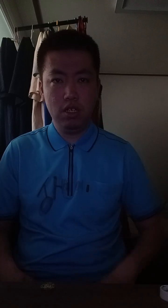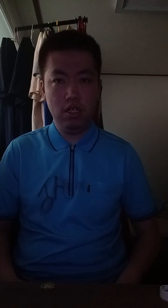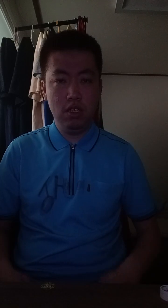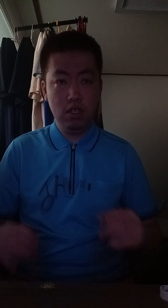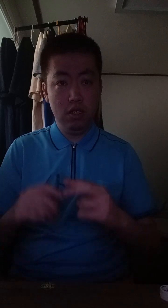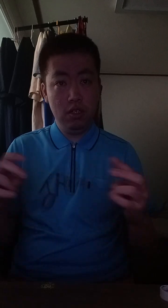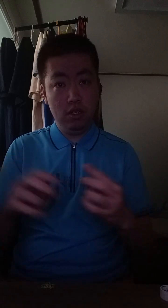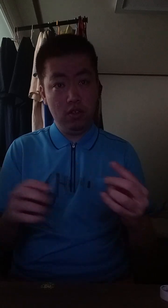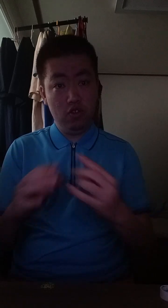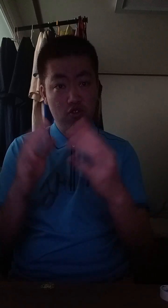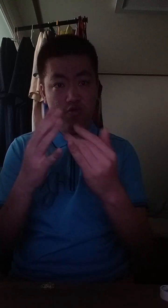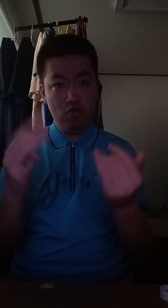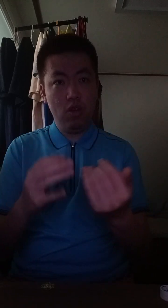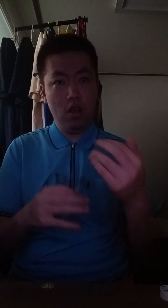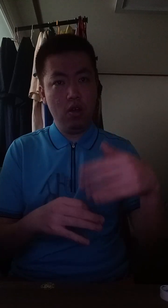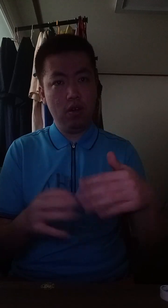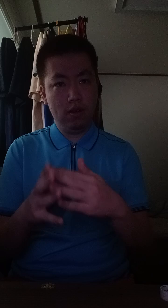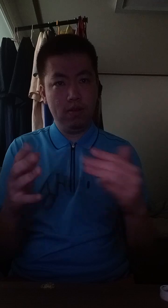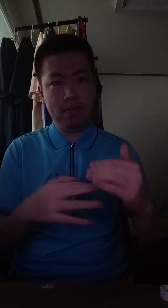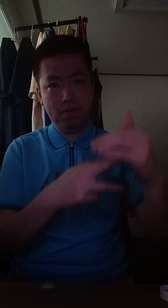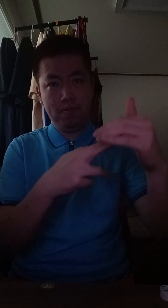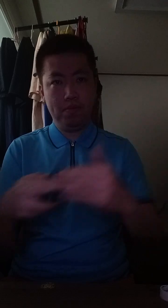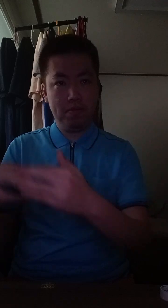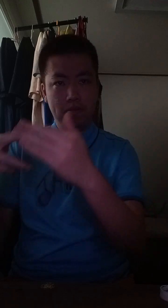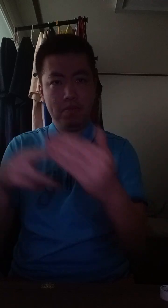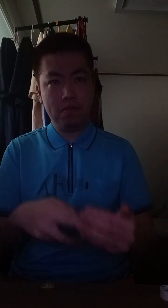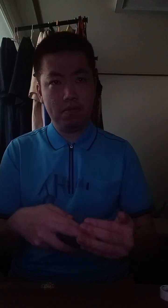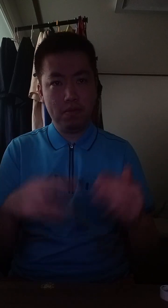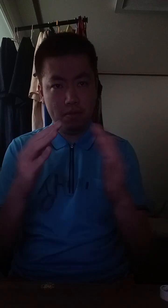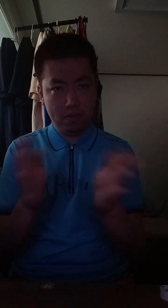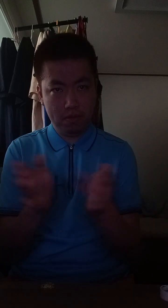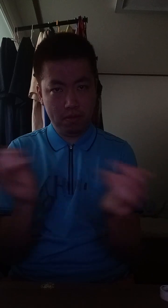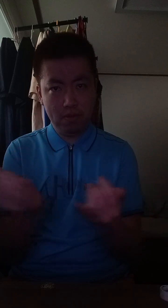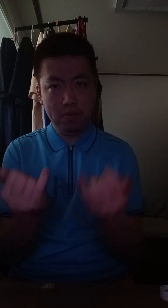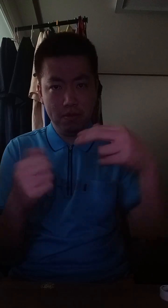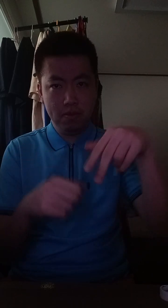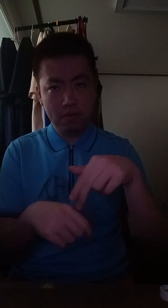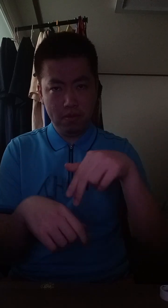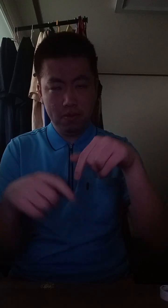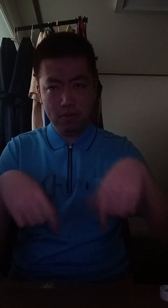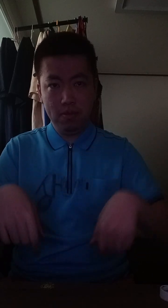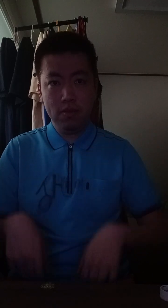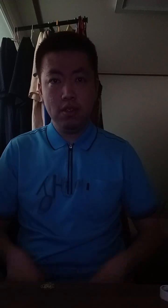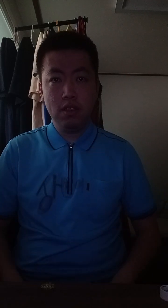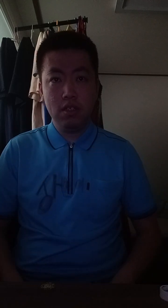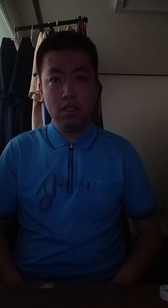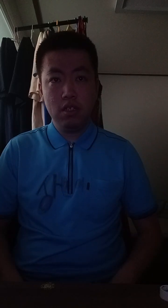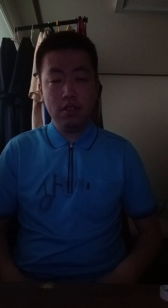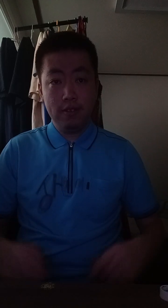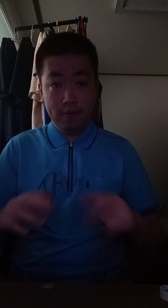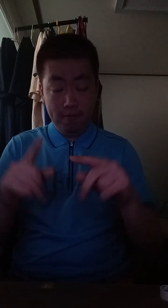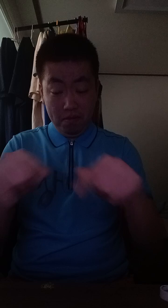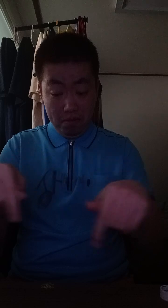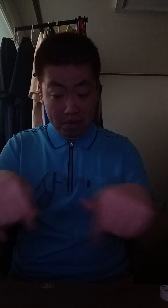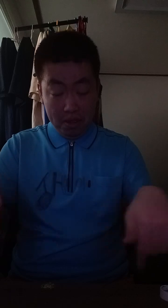3호선 충무로역. 지하철을 타고 내릴 때 복폭을 넓혀야 할 정도로 틈이 넓습니다. 승강장 틈새가 넓은 몇